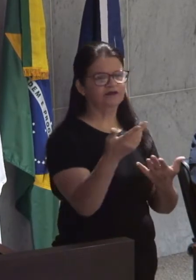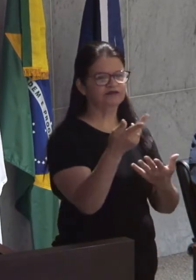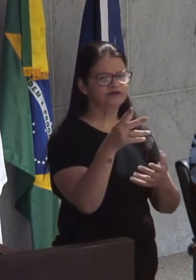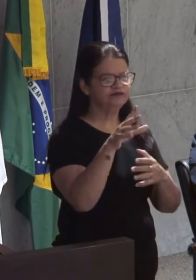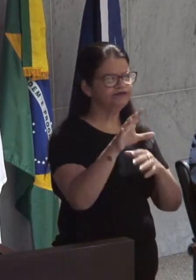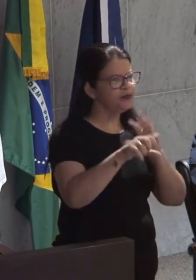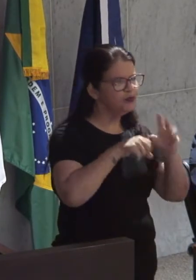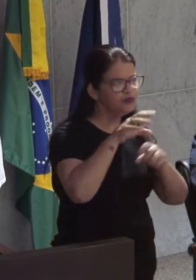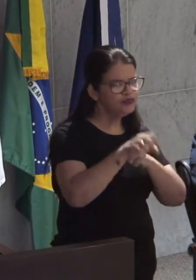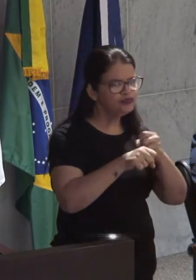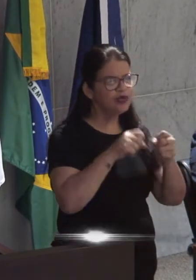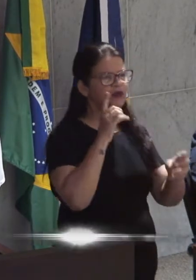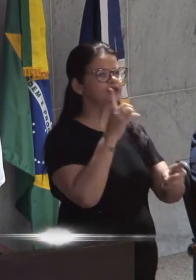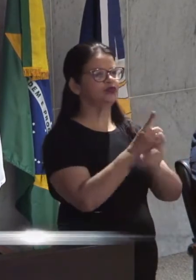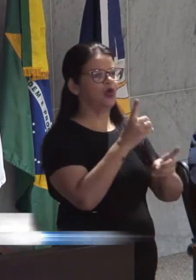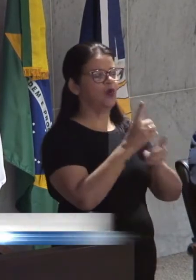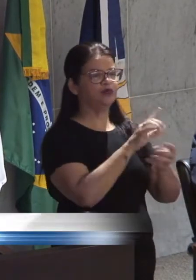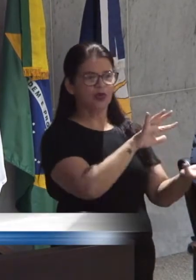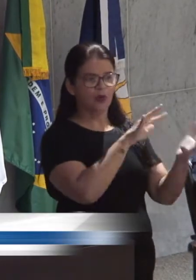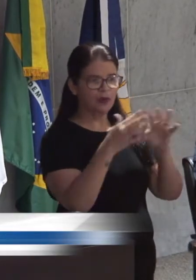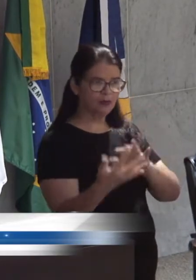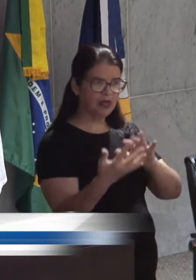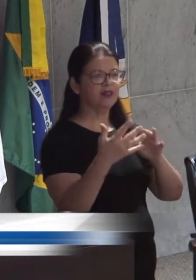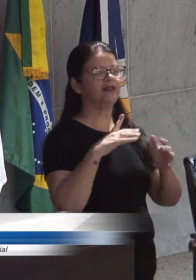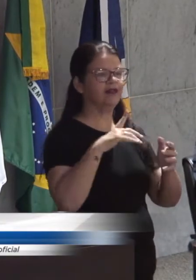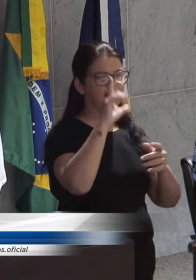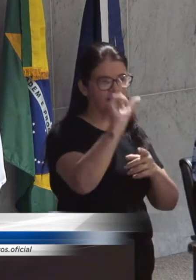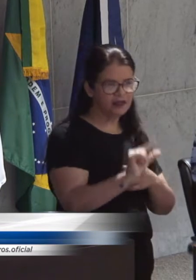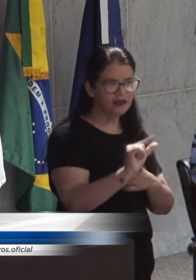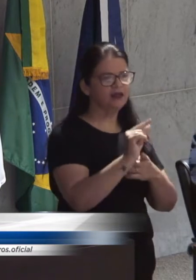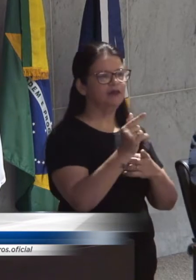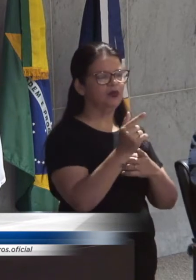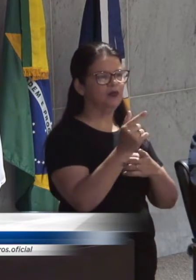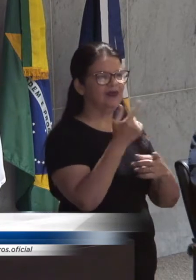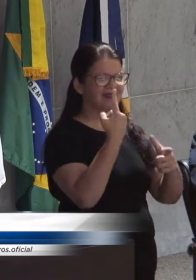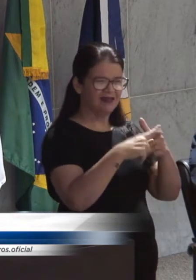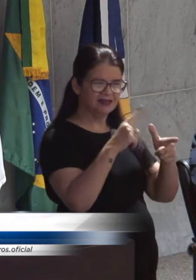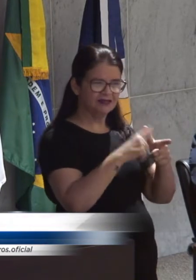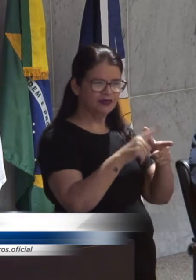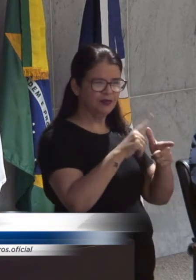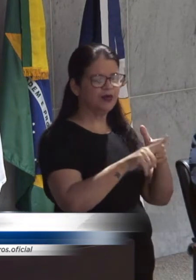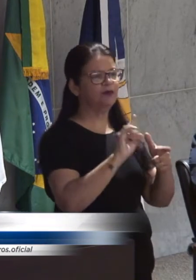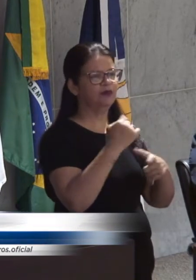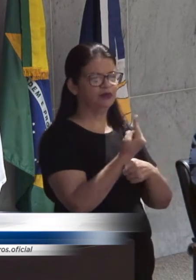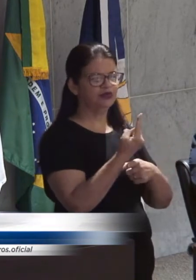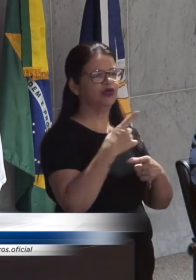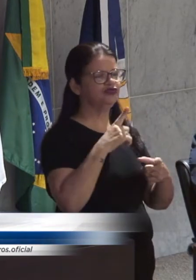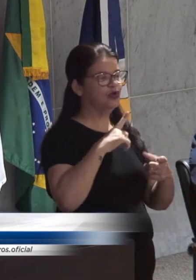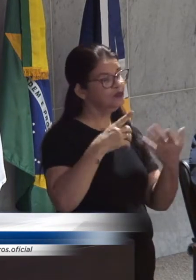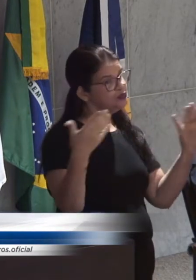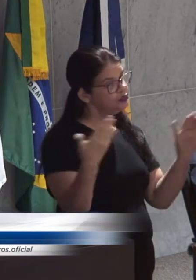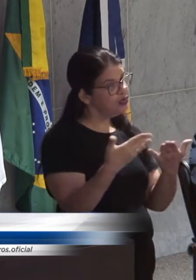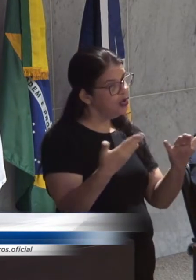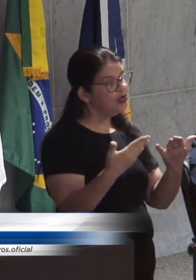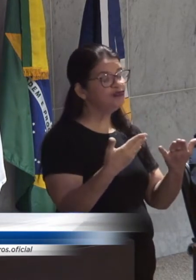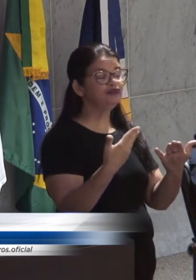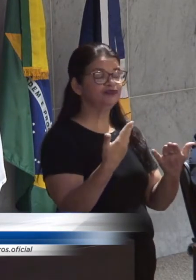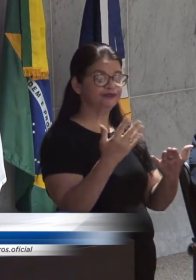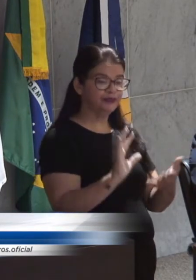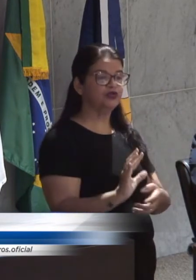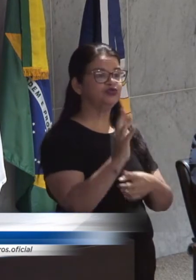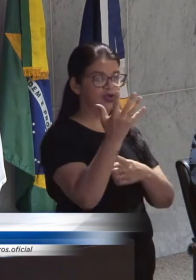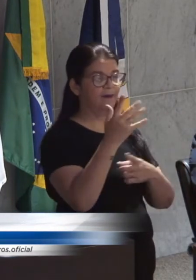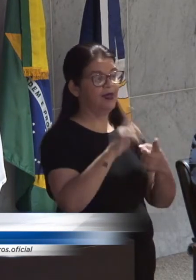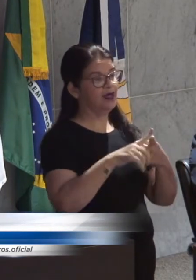buscarmos encontrar uma maneira de diminuir esses problemas que nós estamos hoje nos deparando. E,